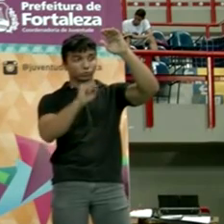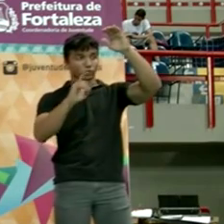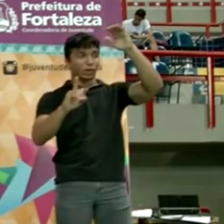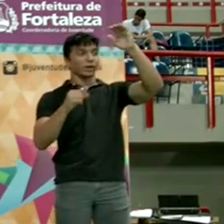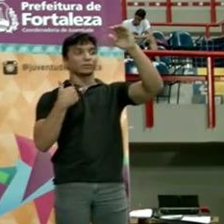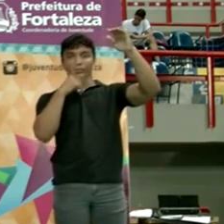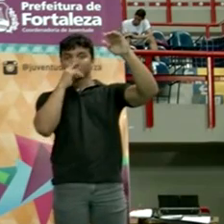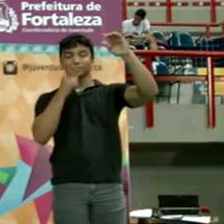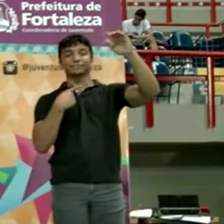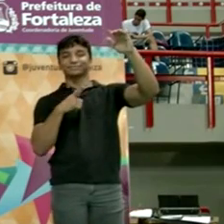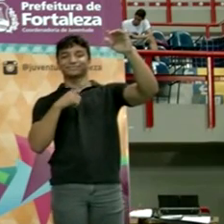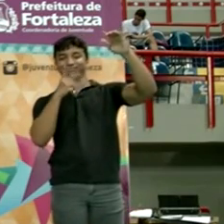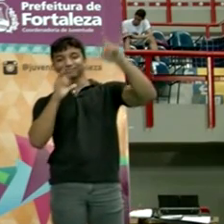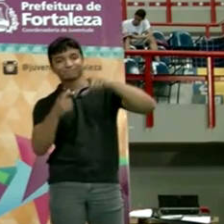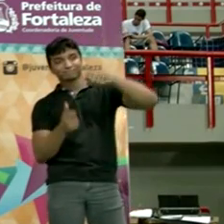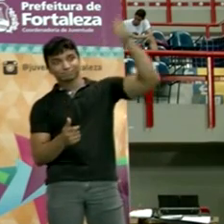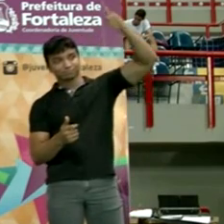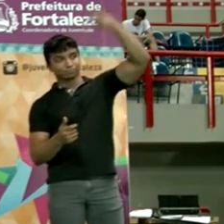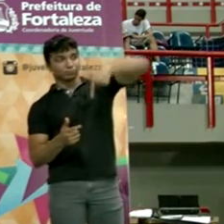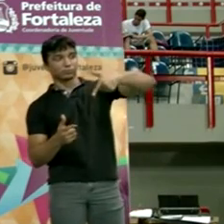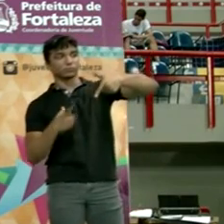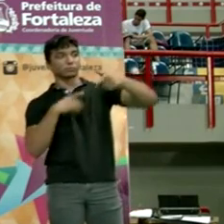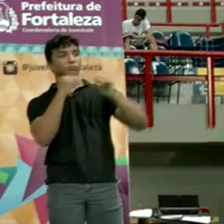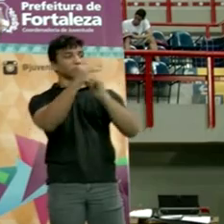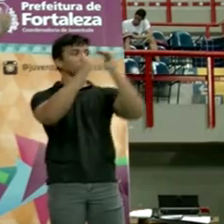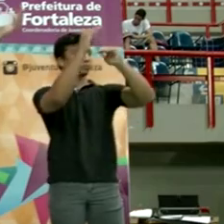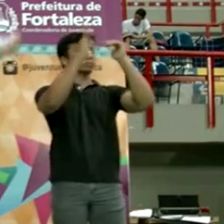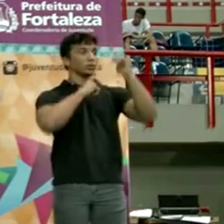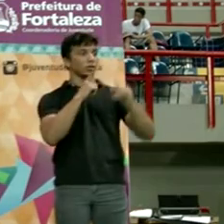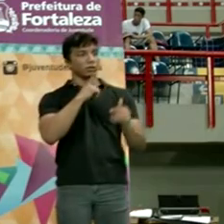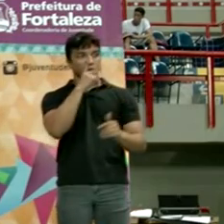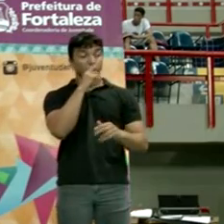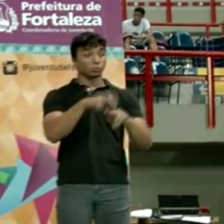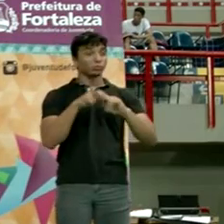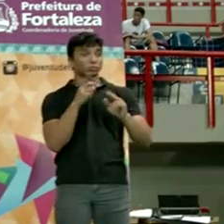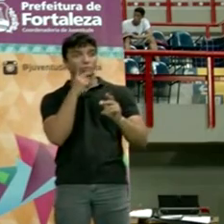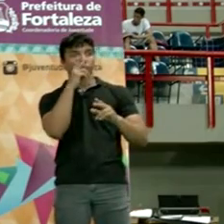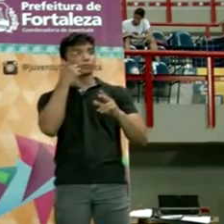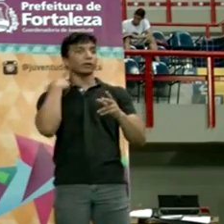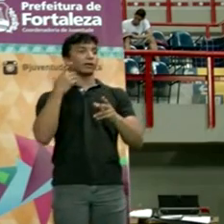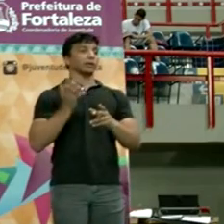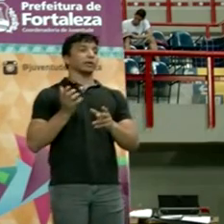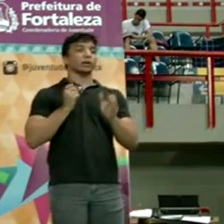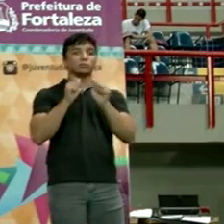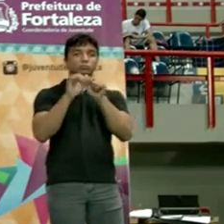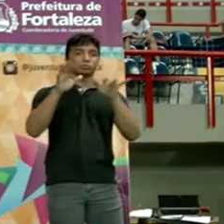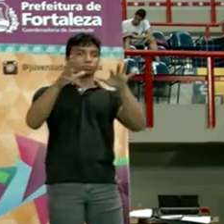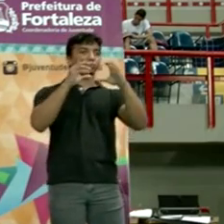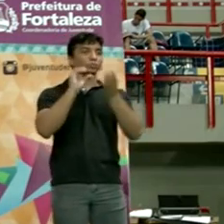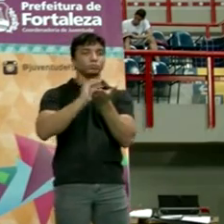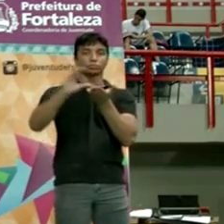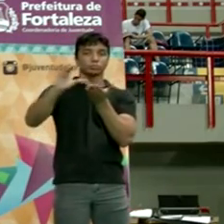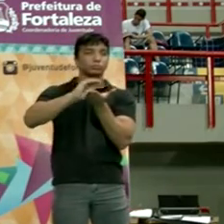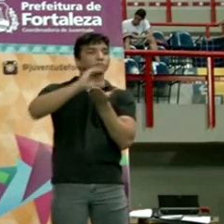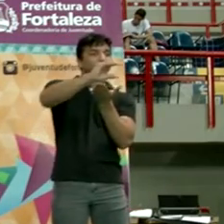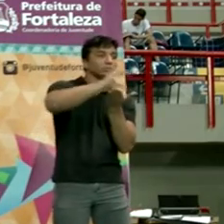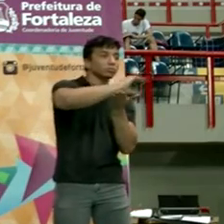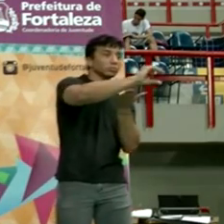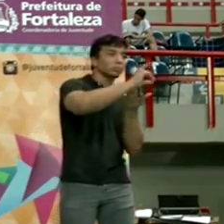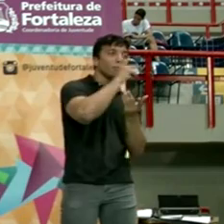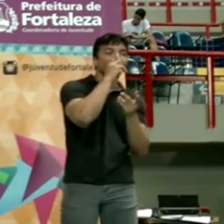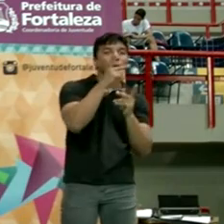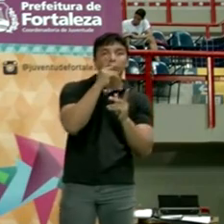Sudeste. Tá? Então, está havendo também uma melhor distribuição de riqueza entre as